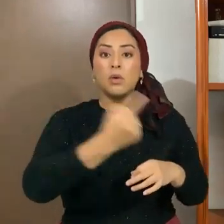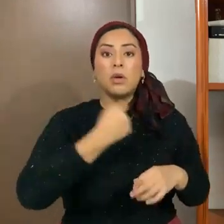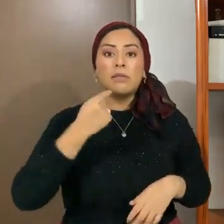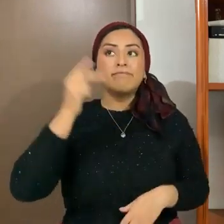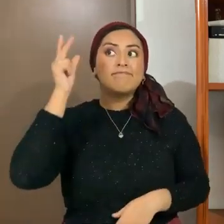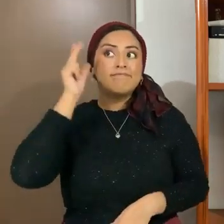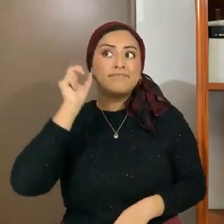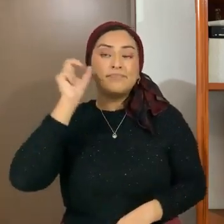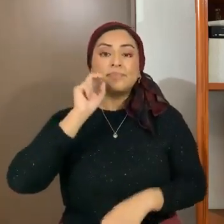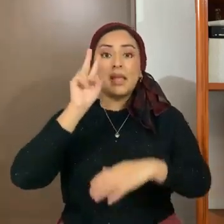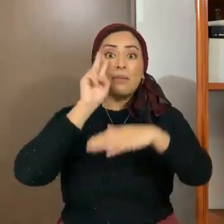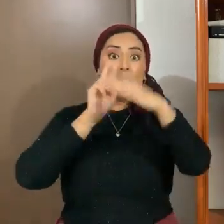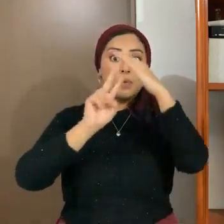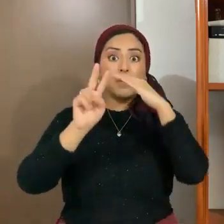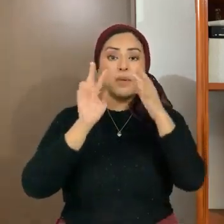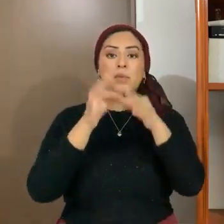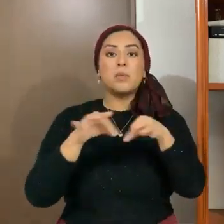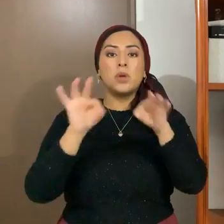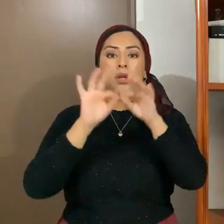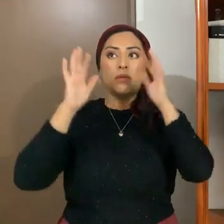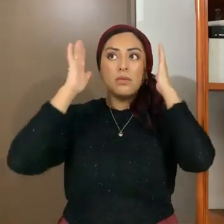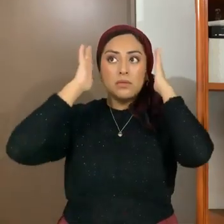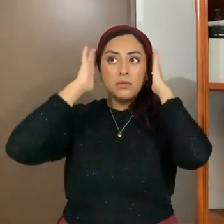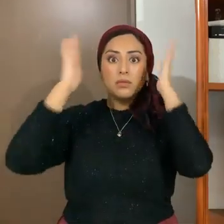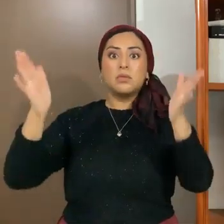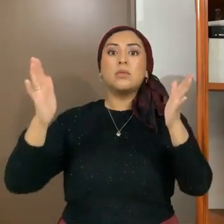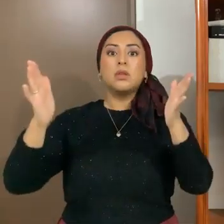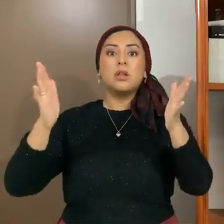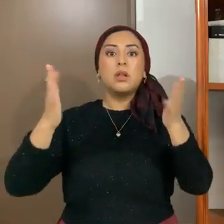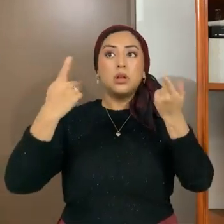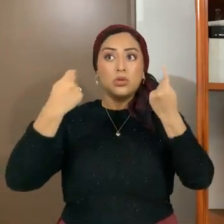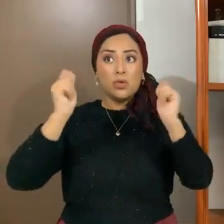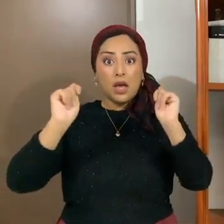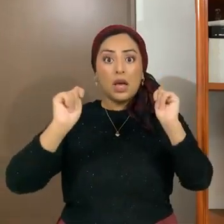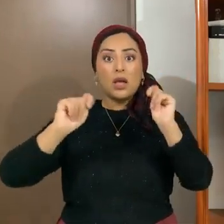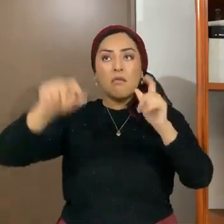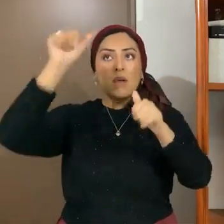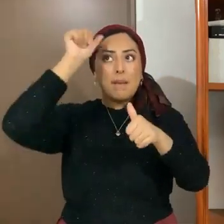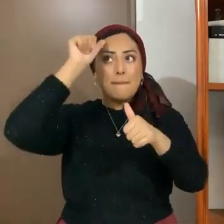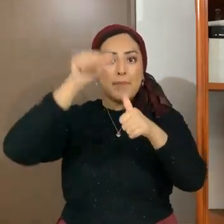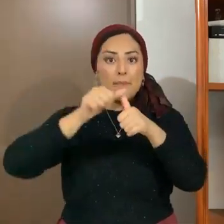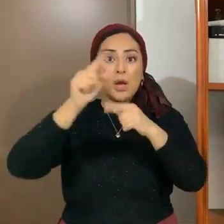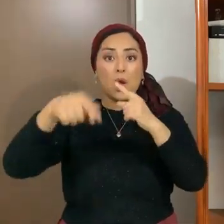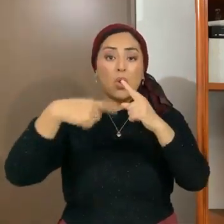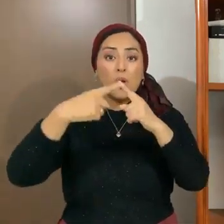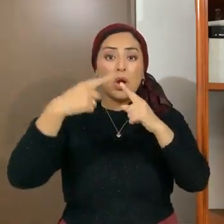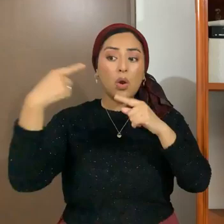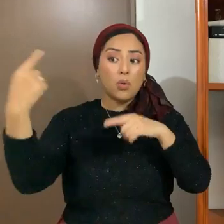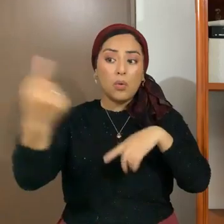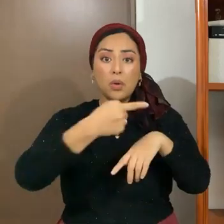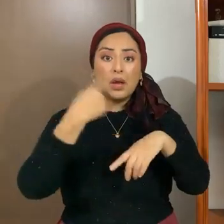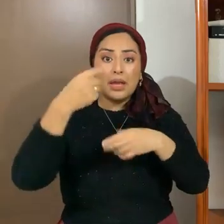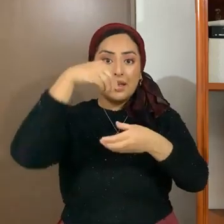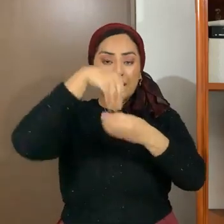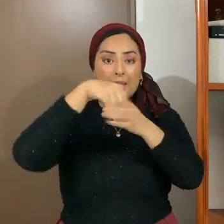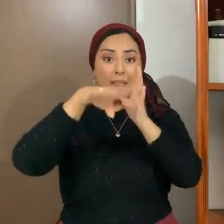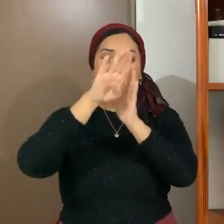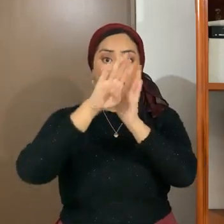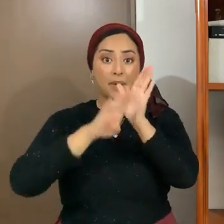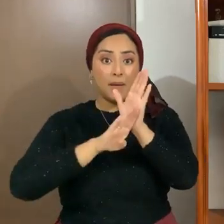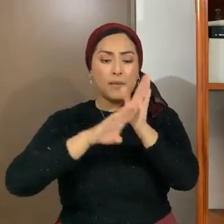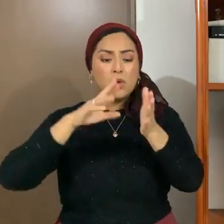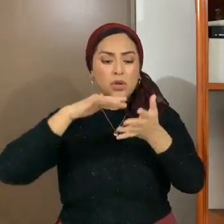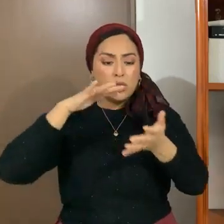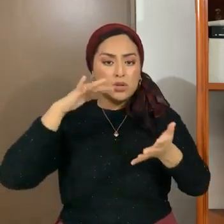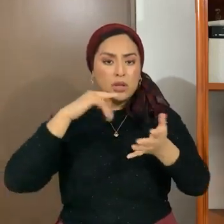profecía, hacer caso a la profecía, tratar de recordarla. Cuando nosotros en la Biblia estudiamos y